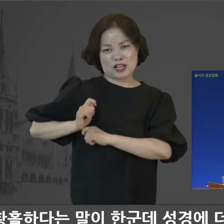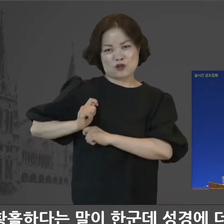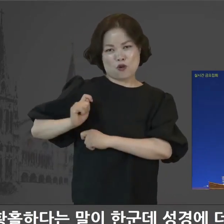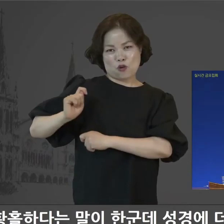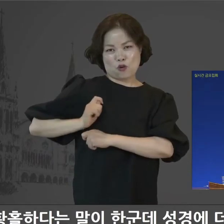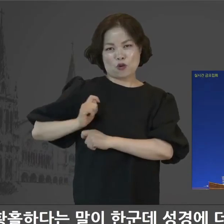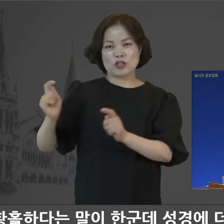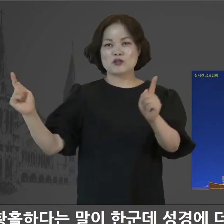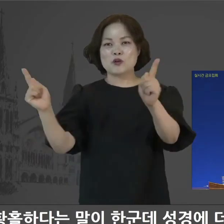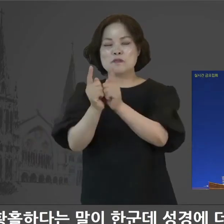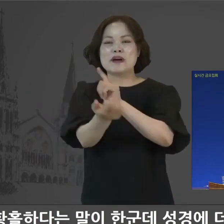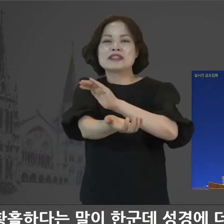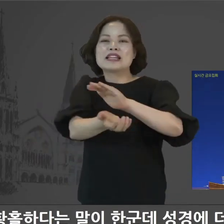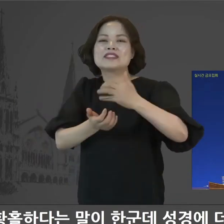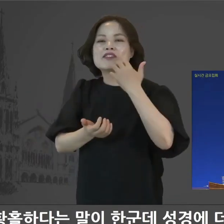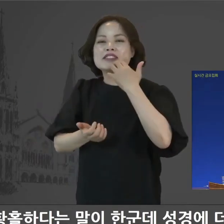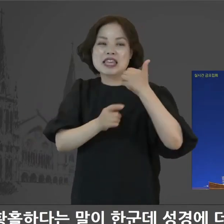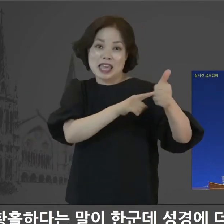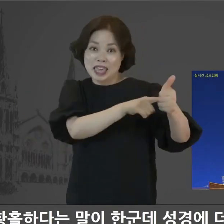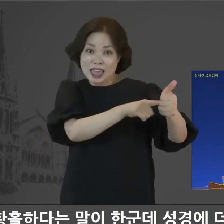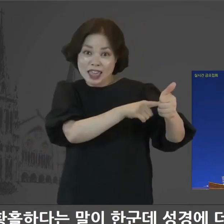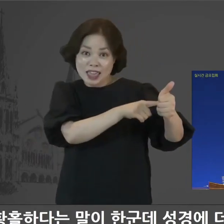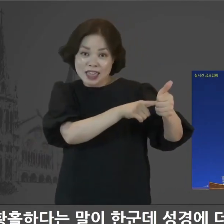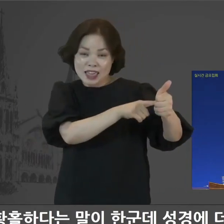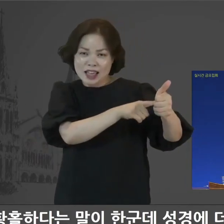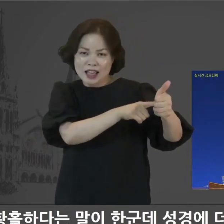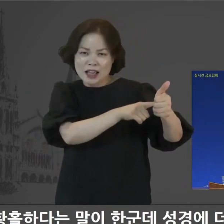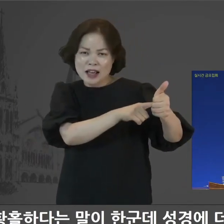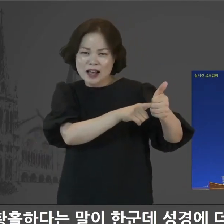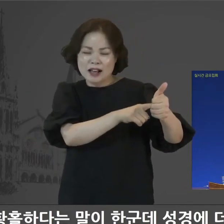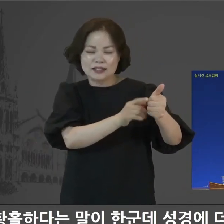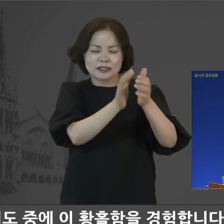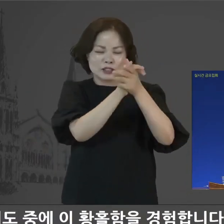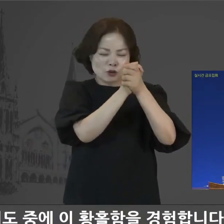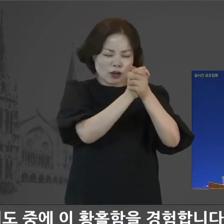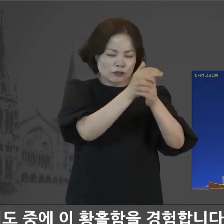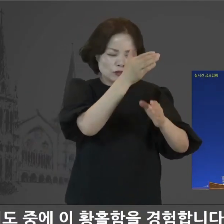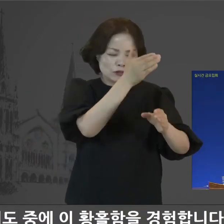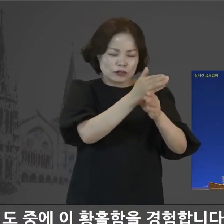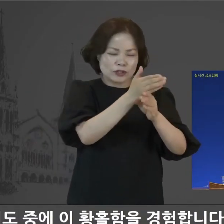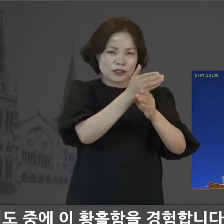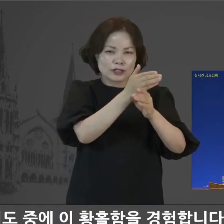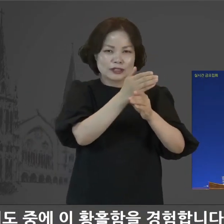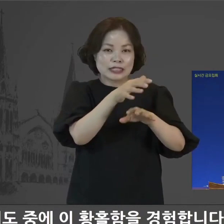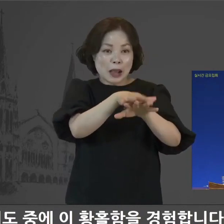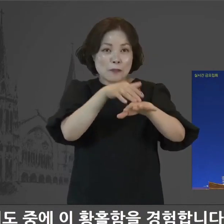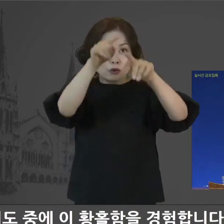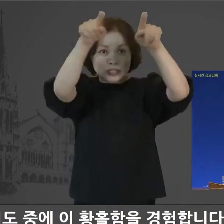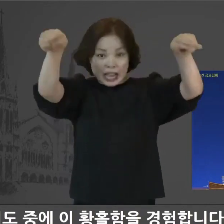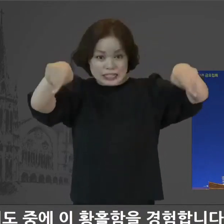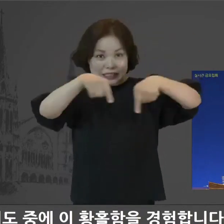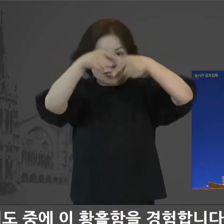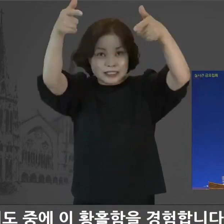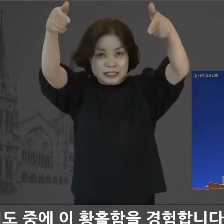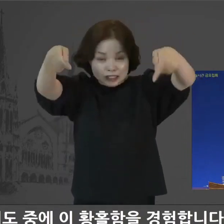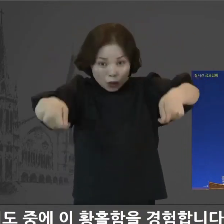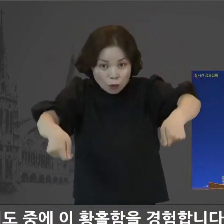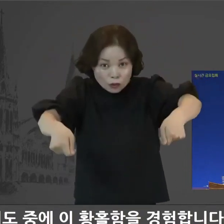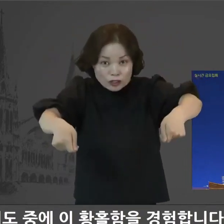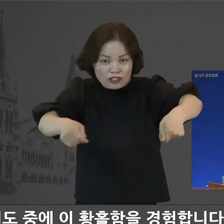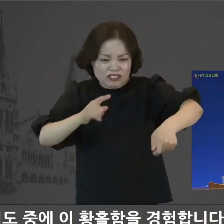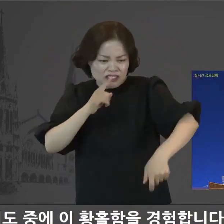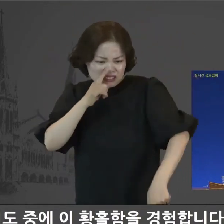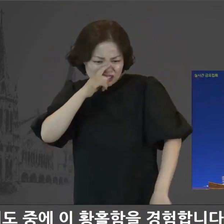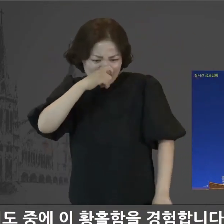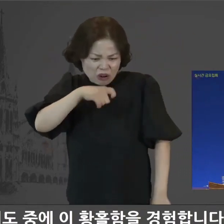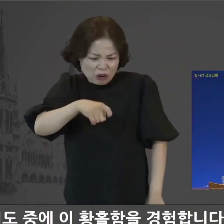직전에, 고넬료 만나기 직전에 베드로가 기도하는 중에 이 보자기 내려온 사건은 기억나시죠? 그 보자기에